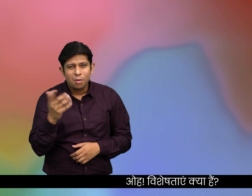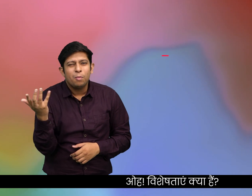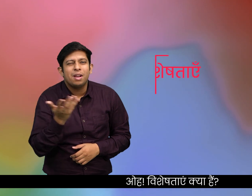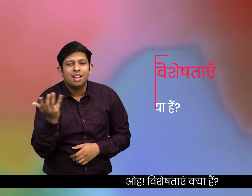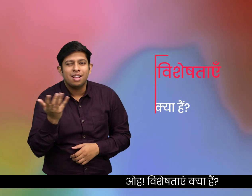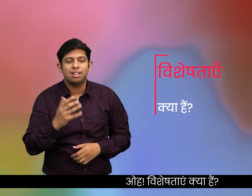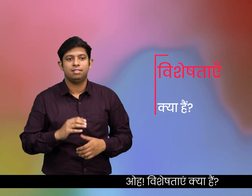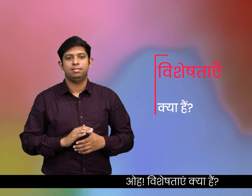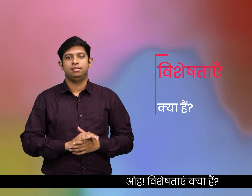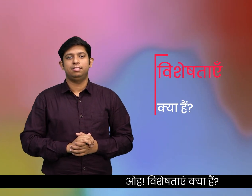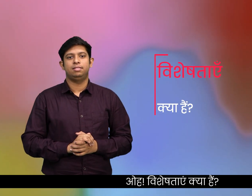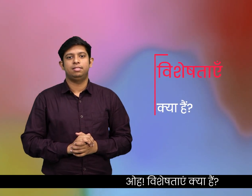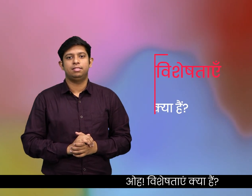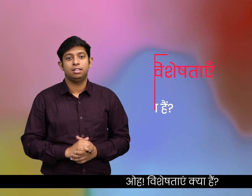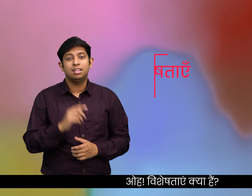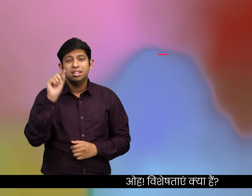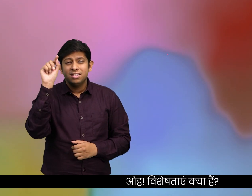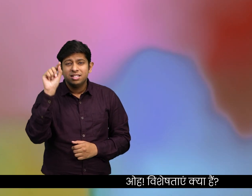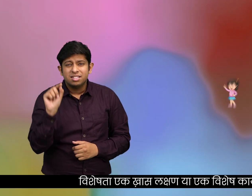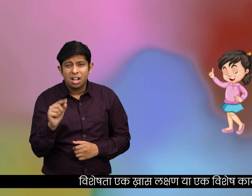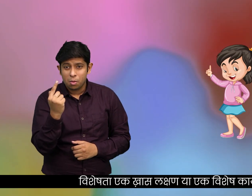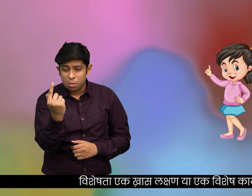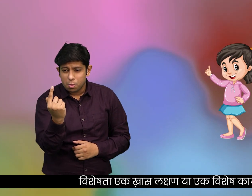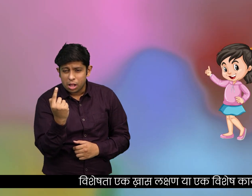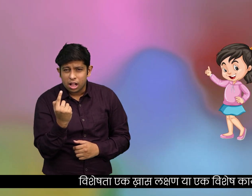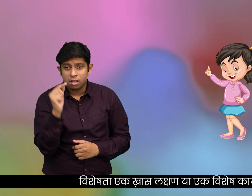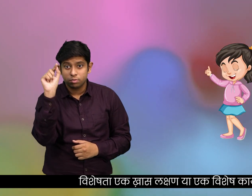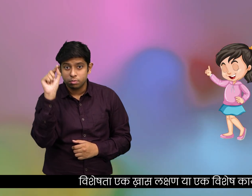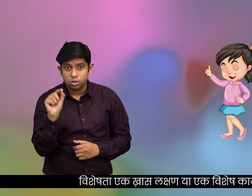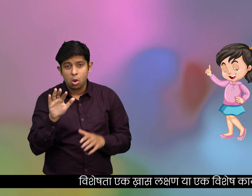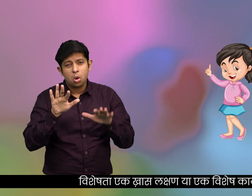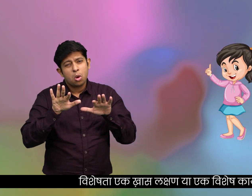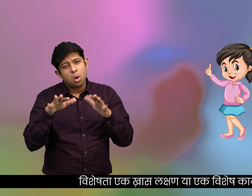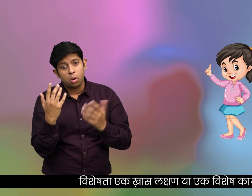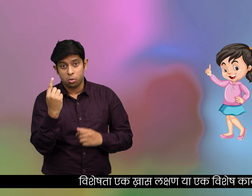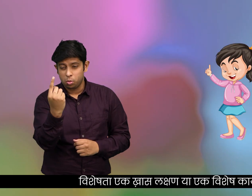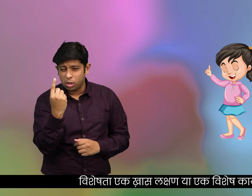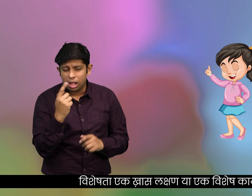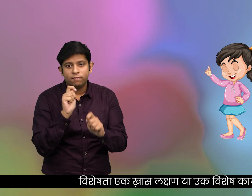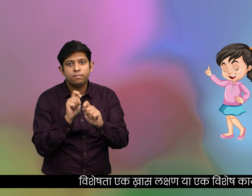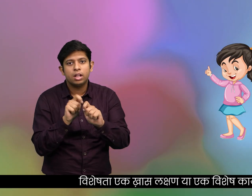ओह, विशेषताएं क्या है? विशेषता का खास लक्षण यह एक विशेष कार्य